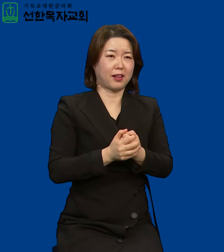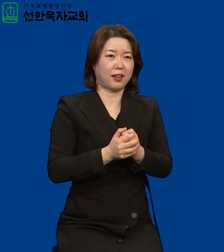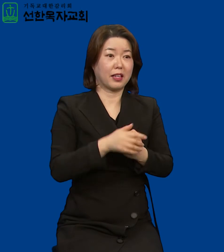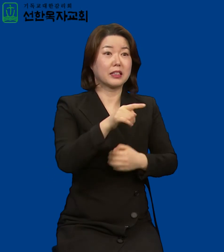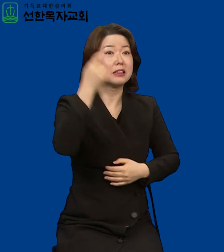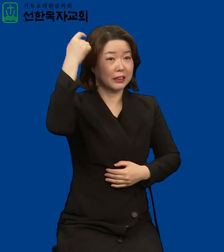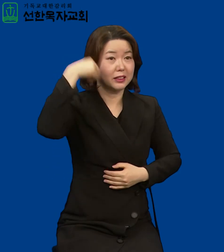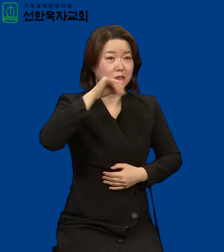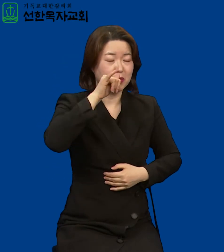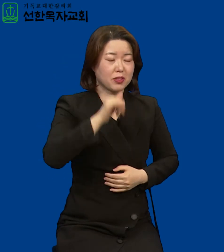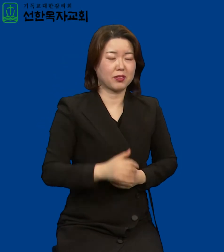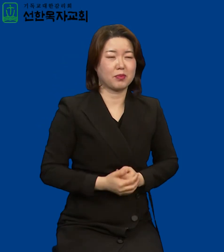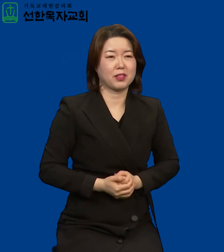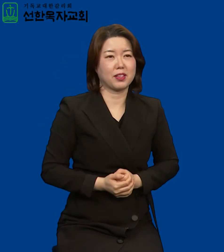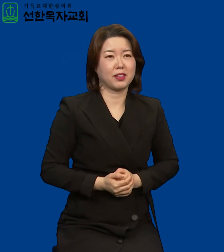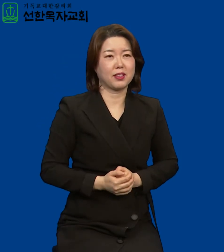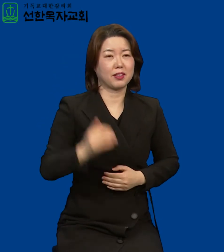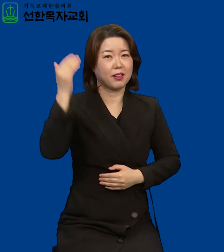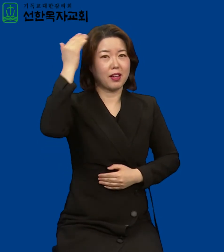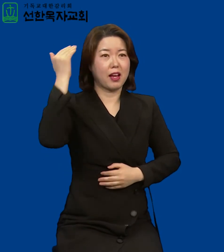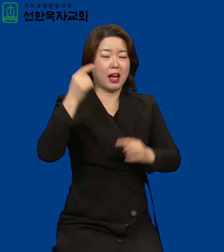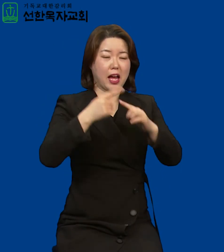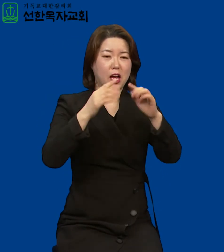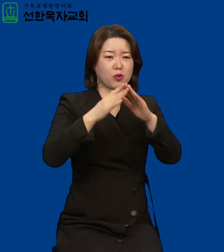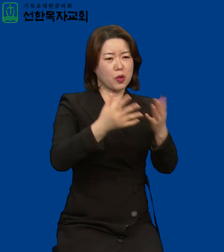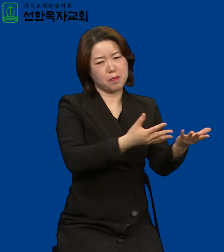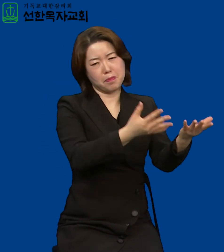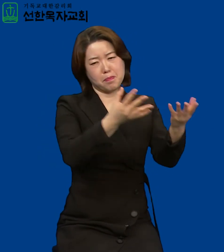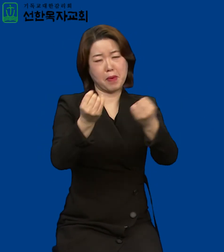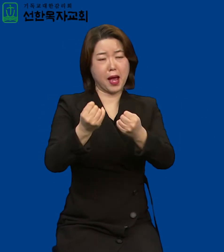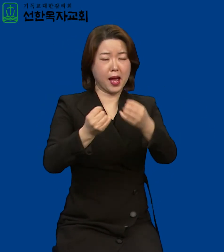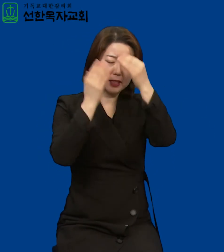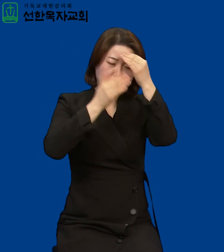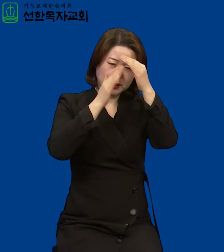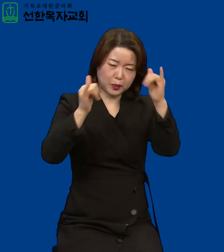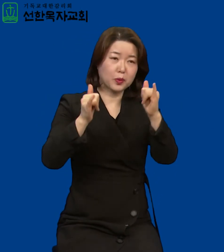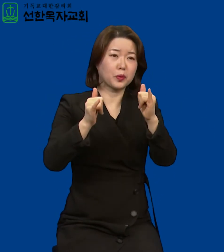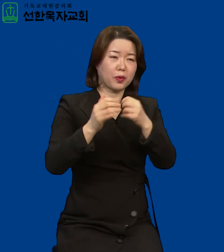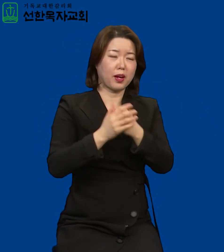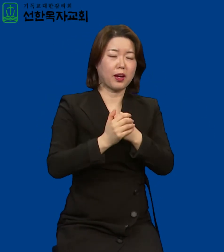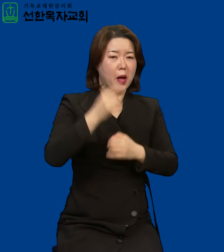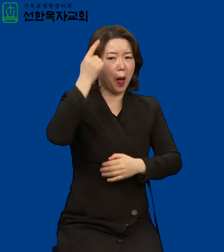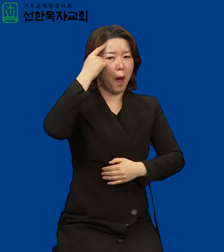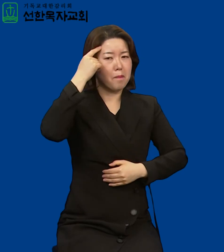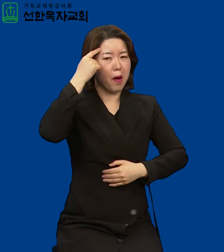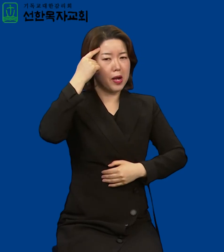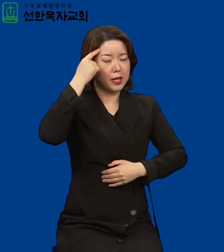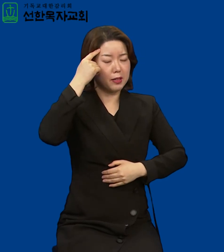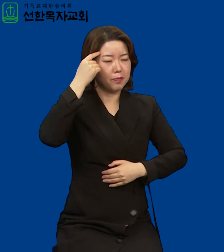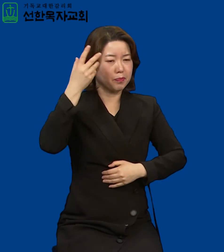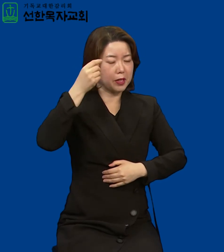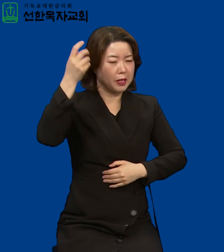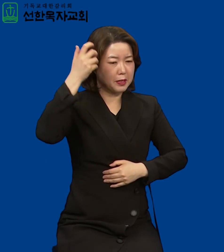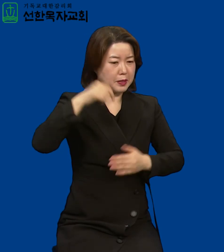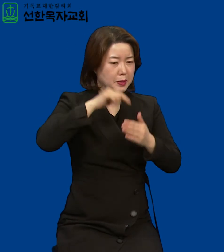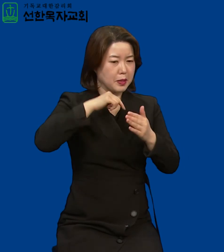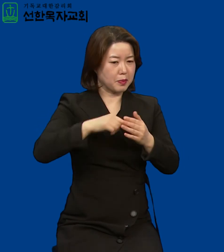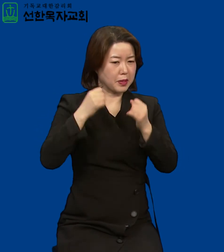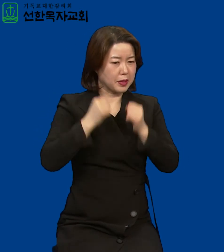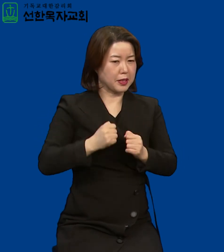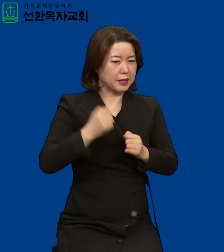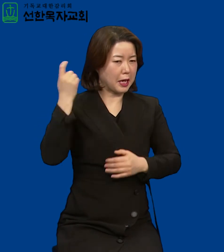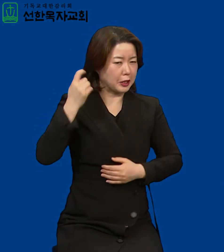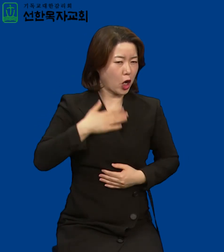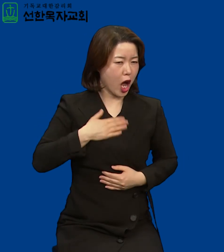딱 느꼈어요. 한국교회 많은 성도들이 머리로는 성령께서 마음에 계시다고 들어서